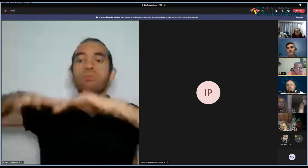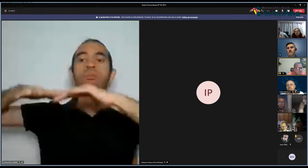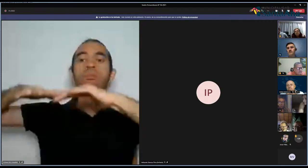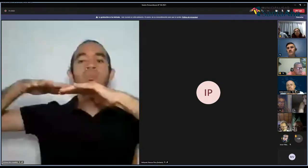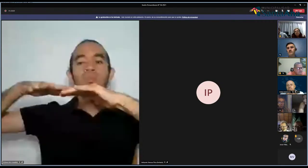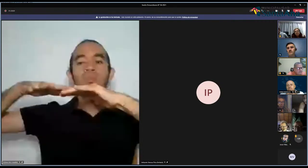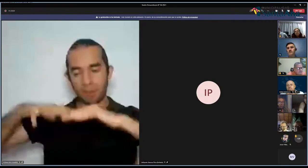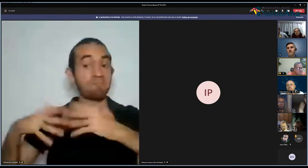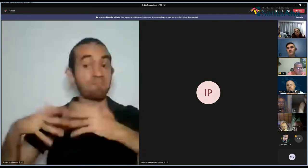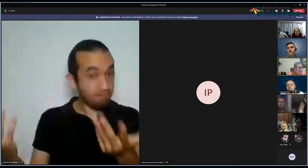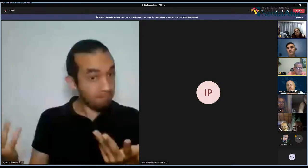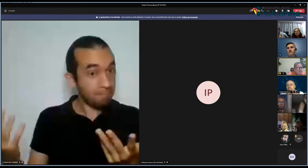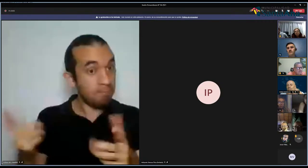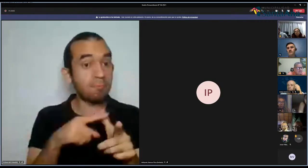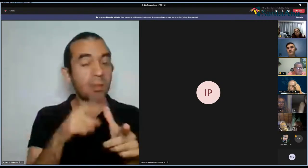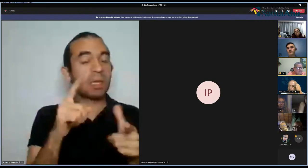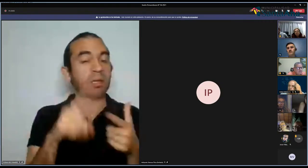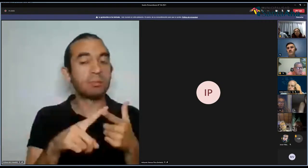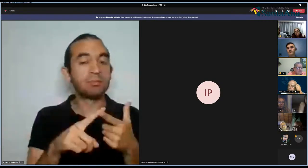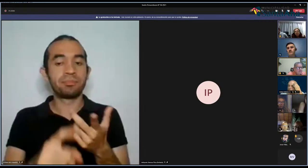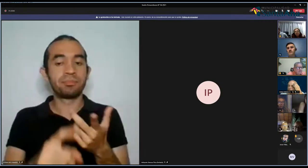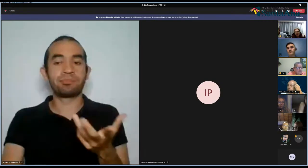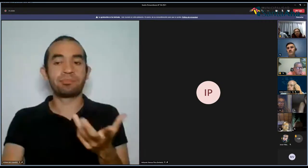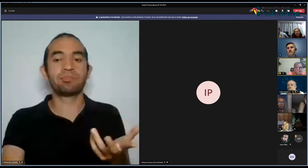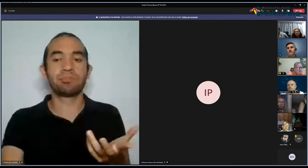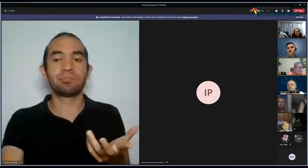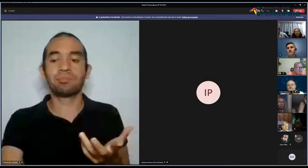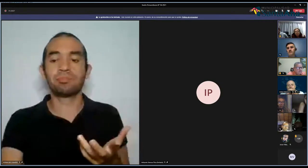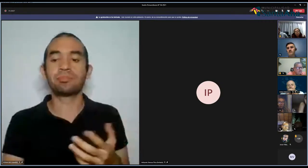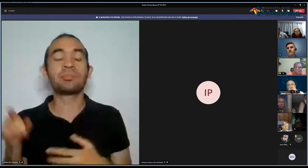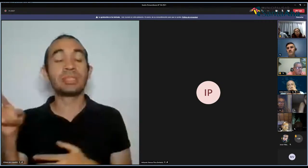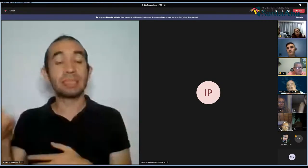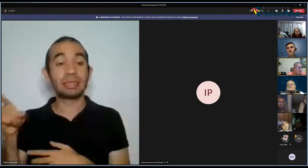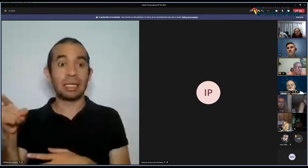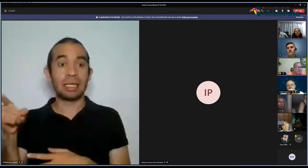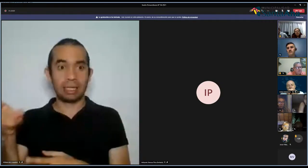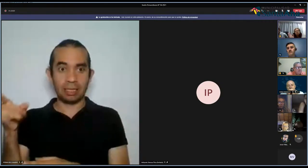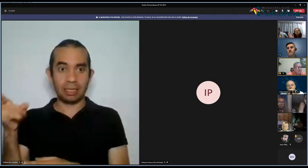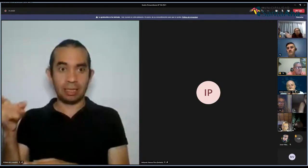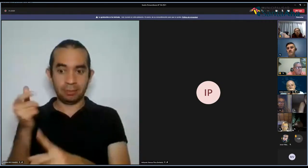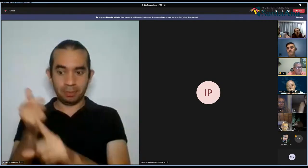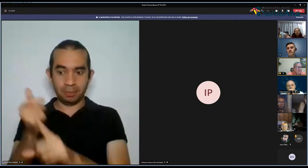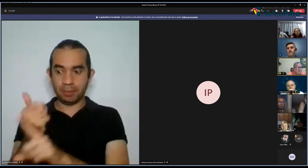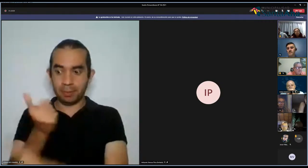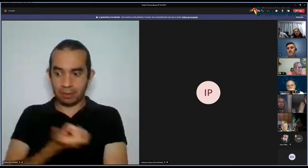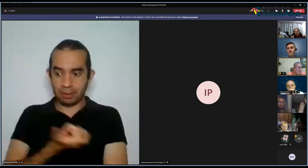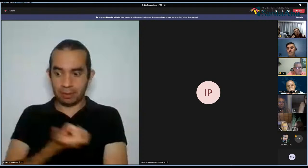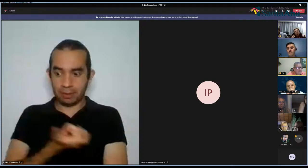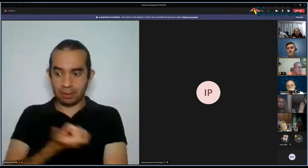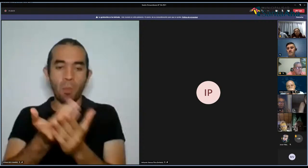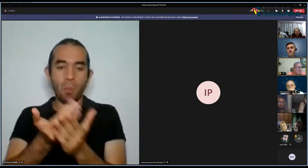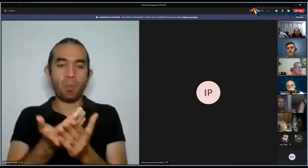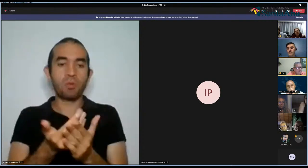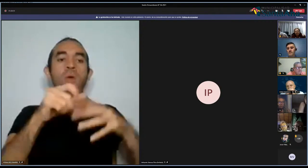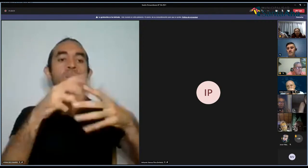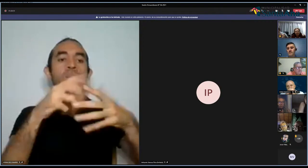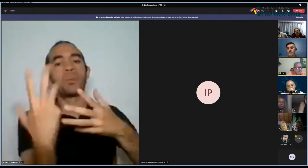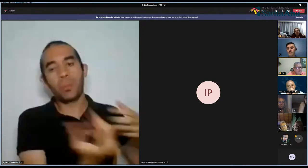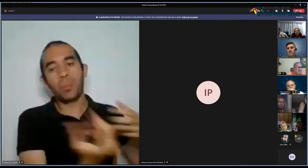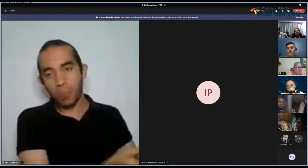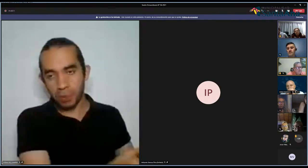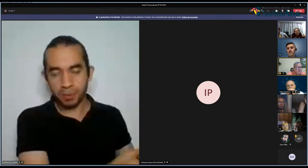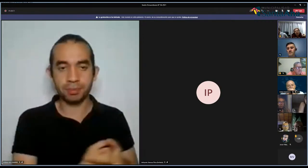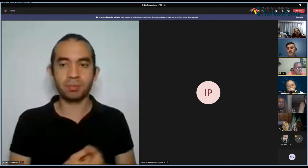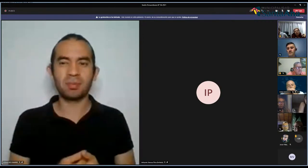este en él fue el que propuso hacer este enfoque de de la cantidad de